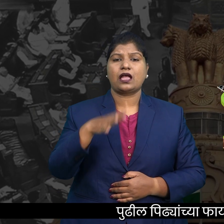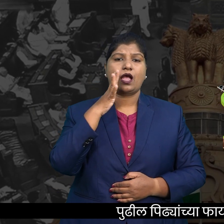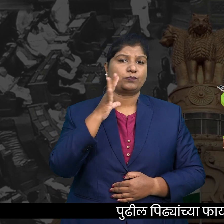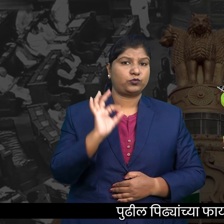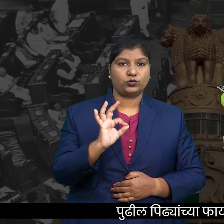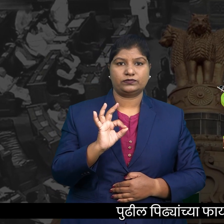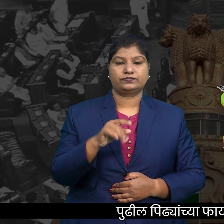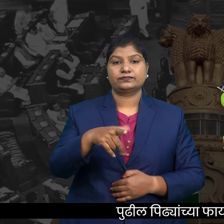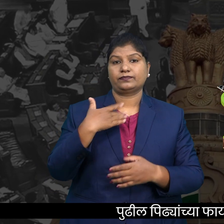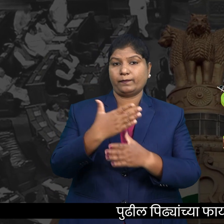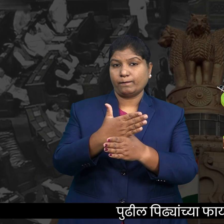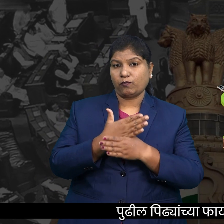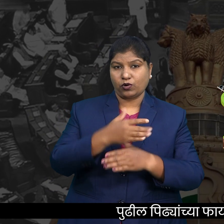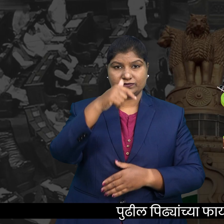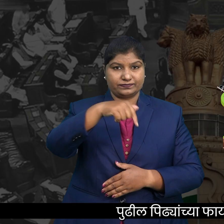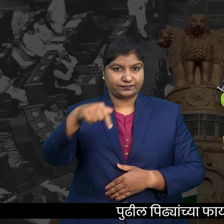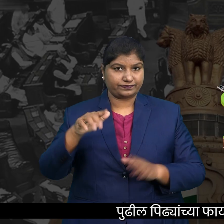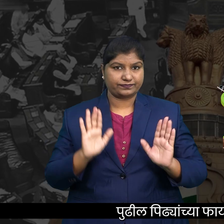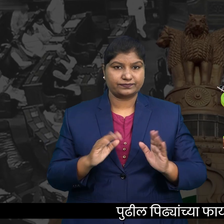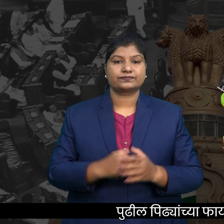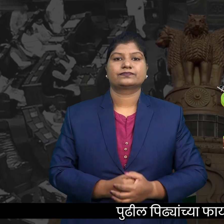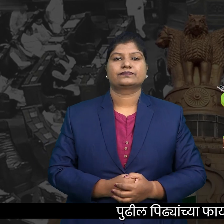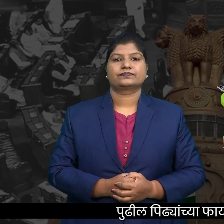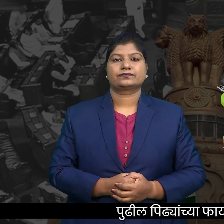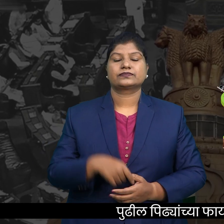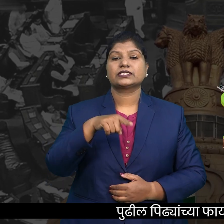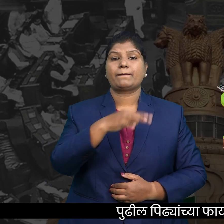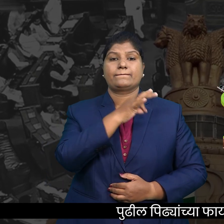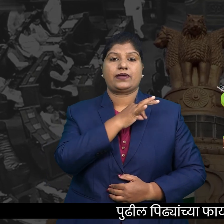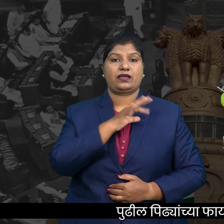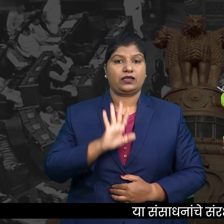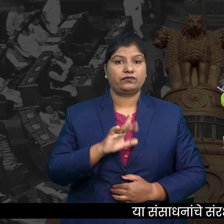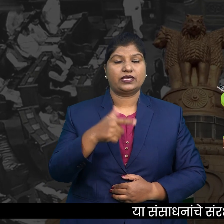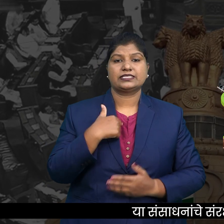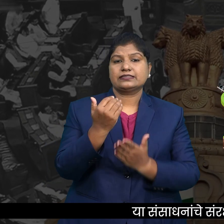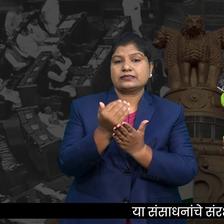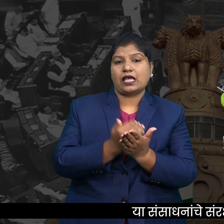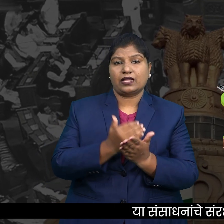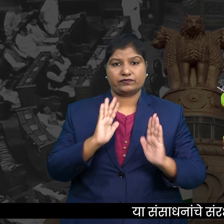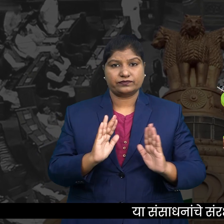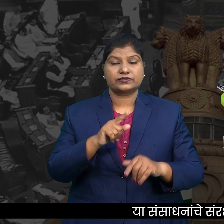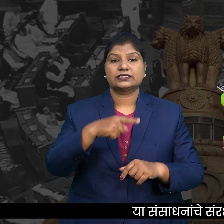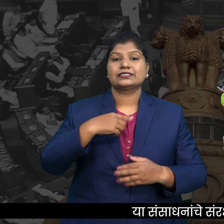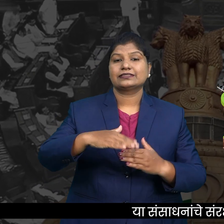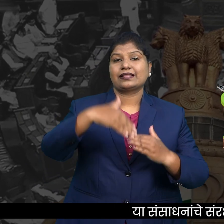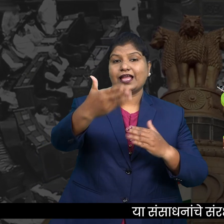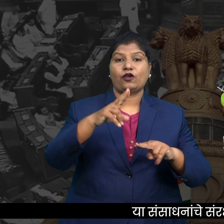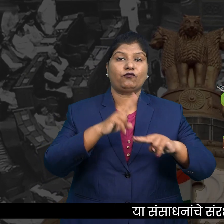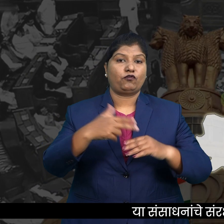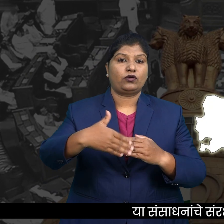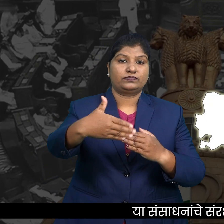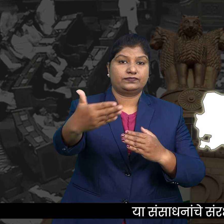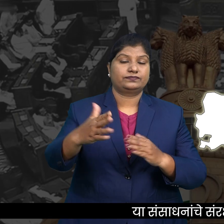पुढील पिढ्यांच्या फायद्यासाठी आणि जगण्यासाठी या संसाधनाचे संरक्षण